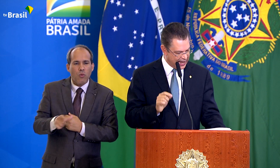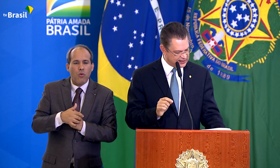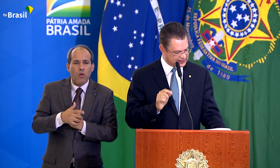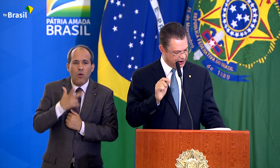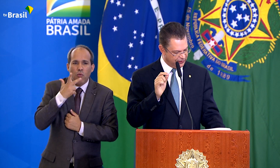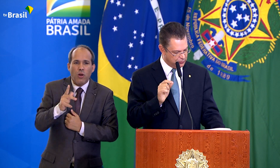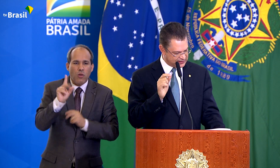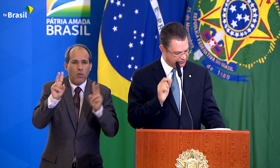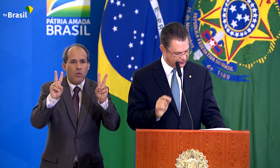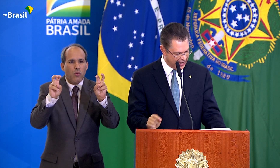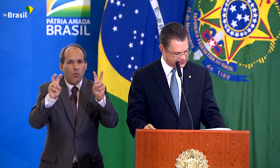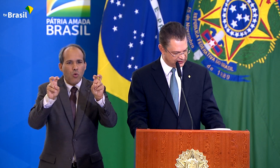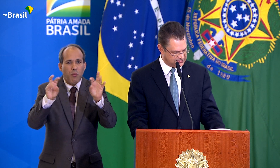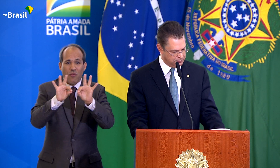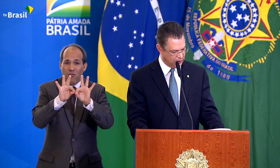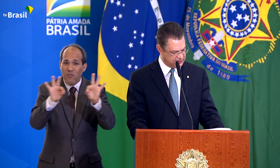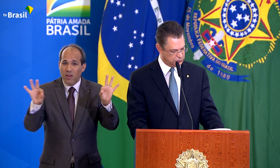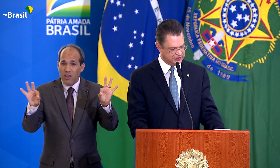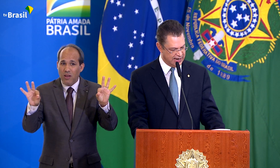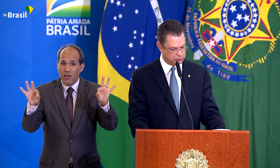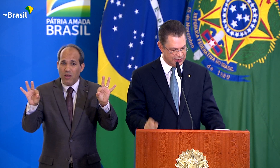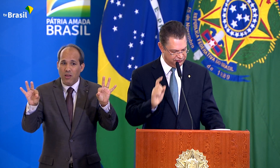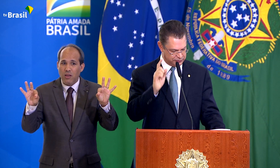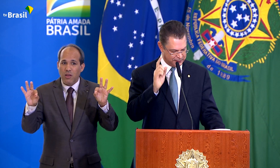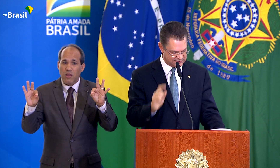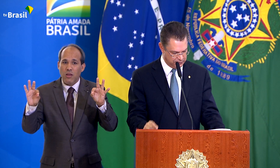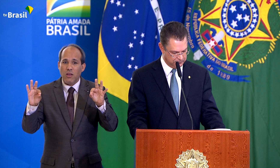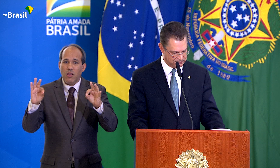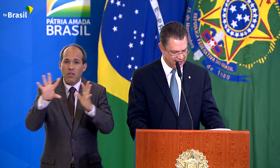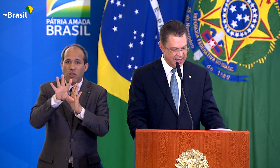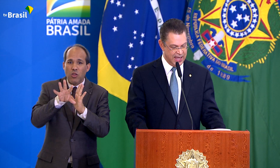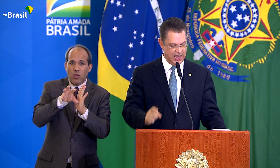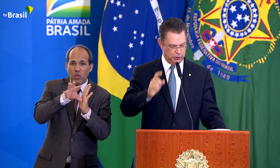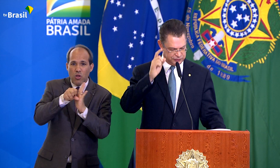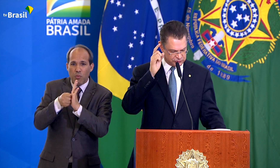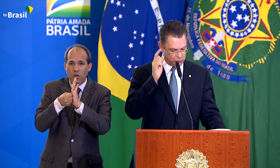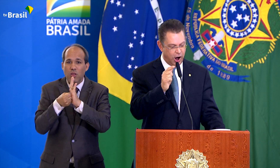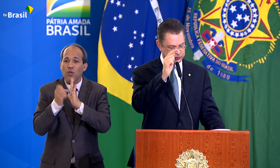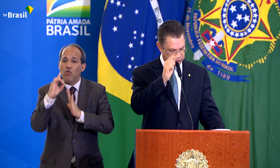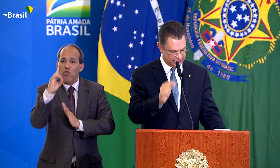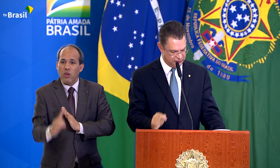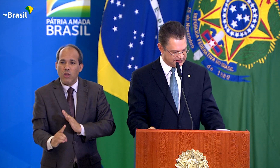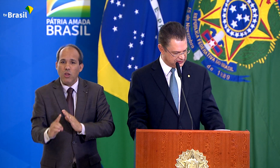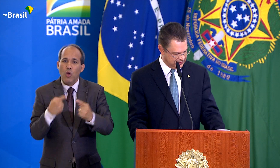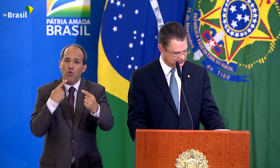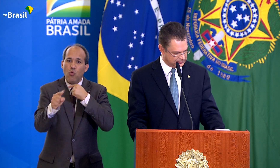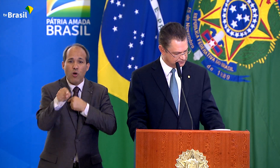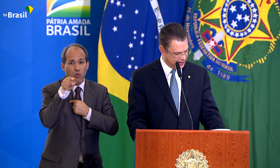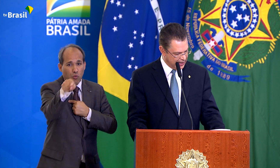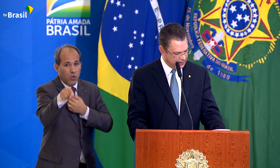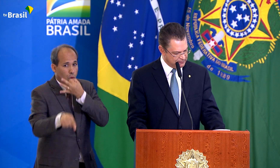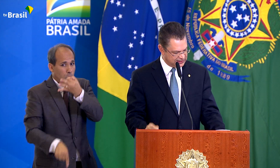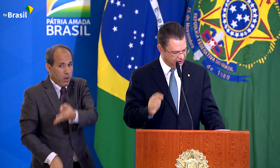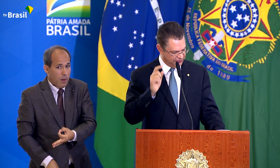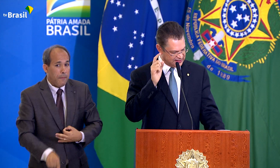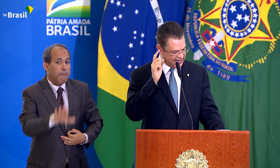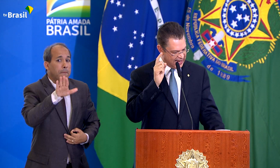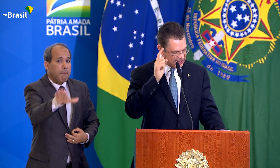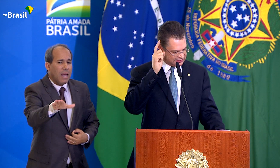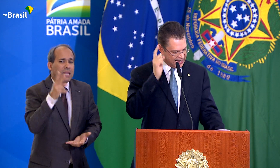ter traz a famosa frase que simboliza o direito à livre expressão Eu discordo do que você diz mas